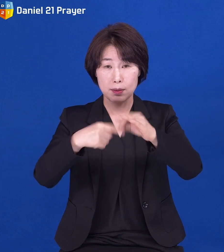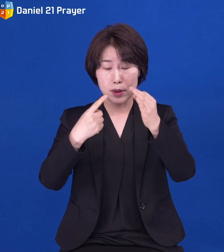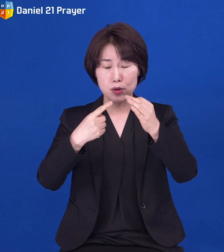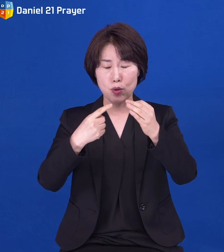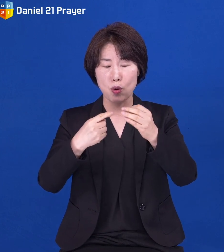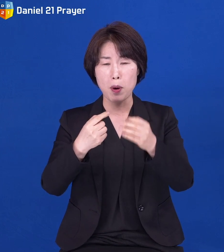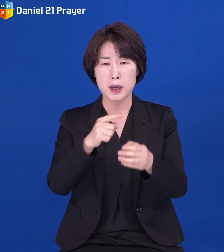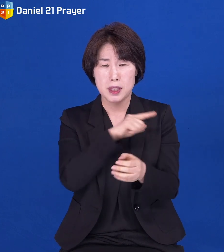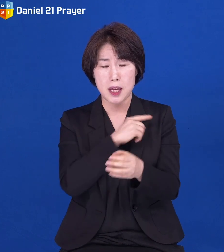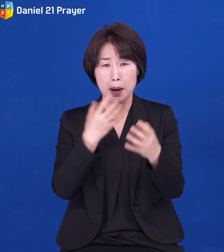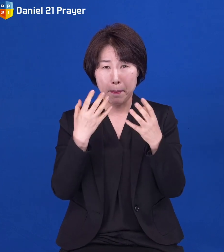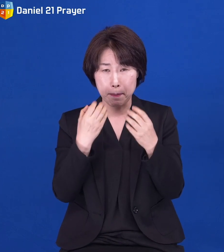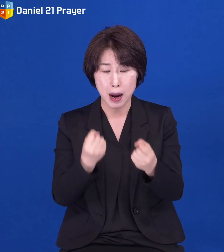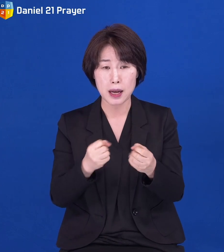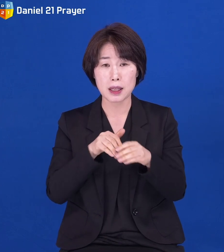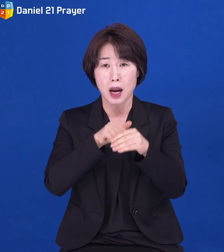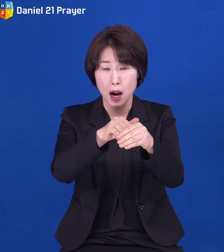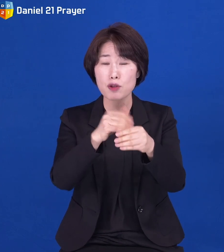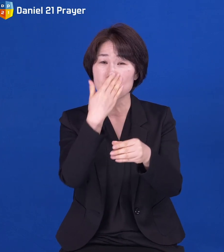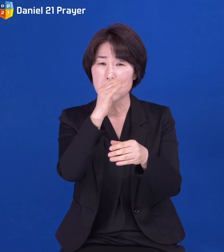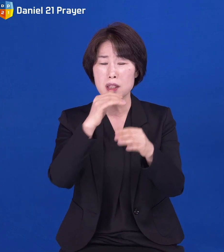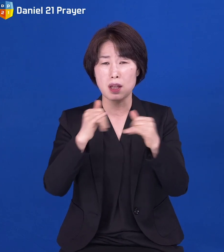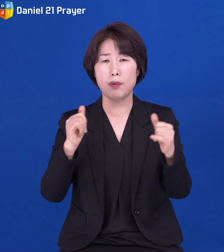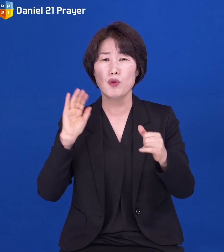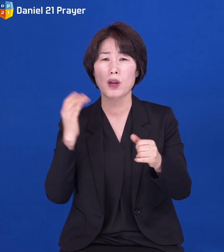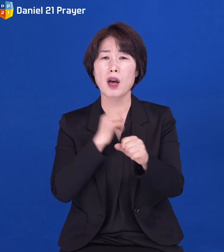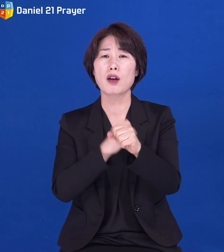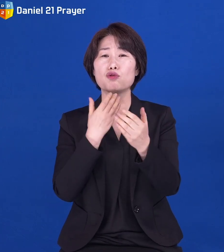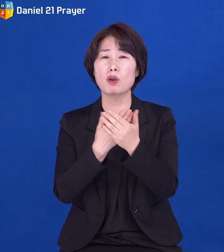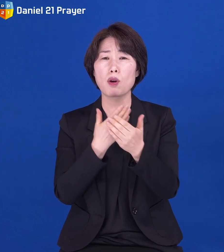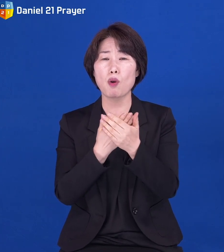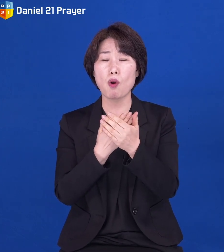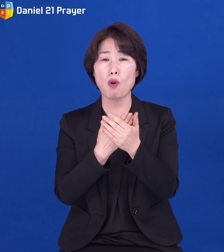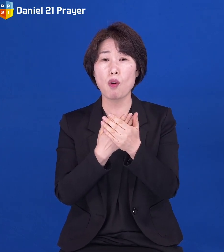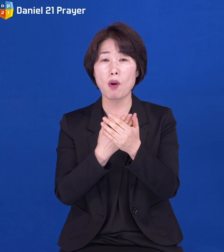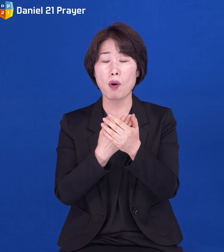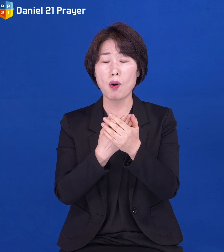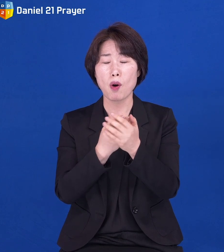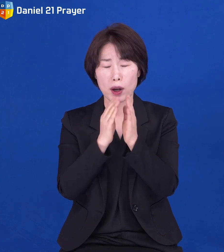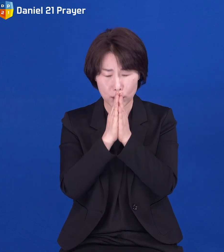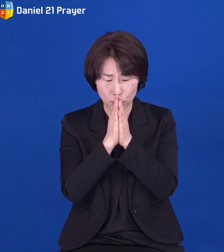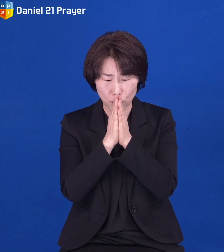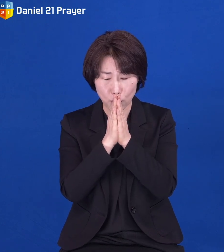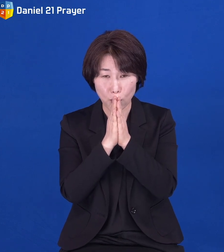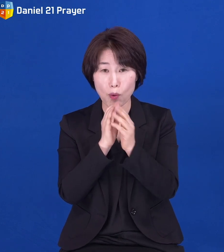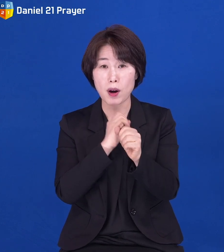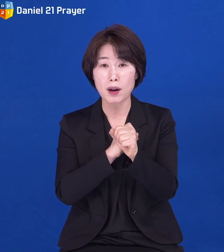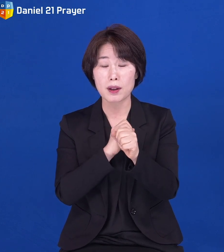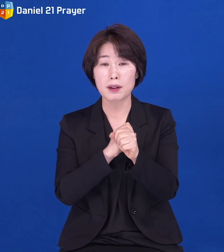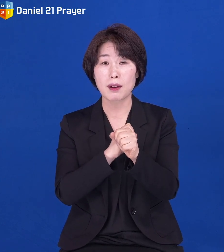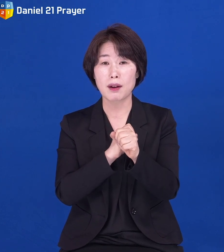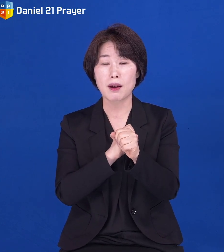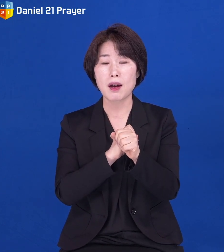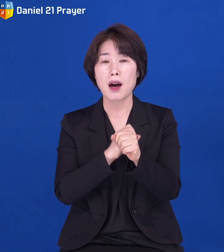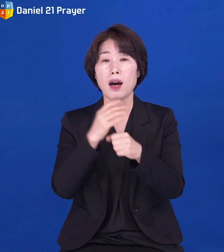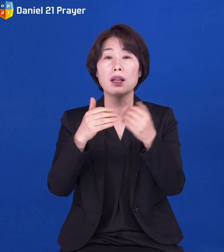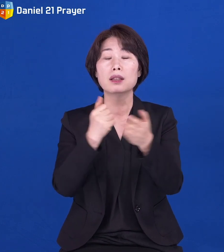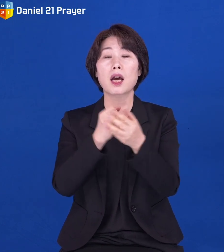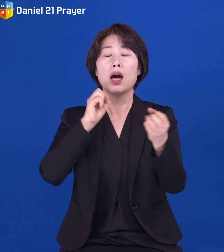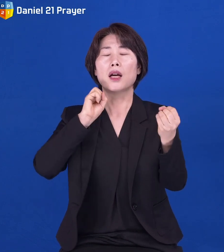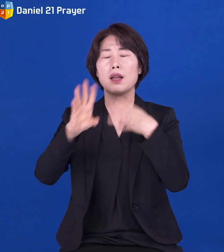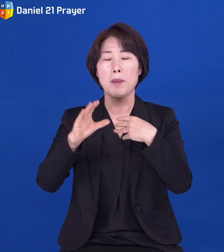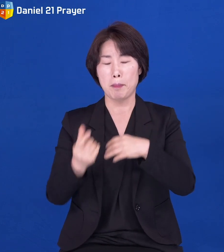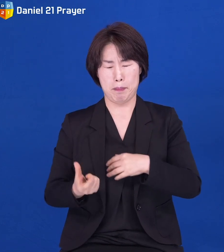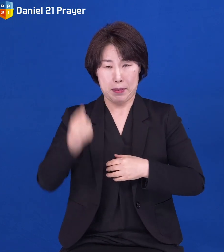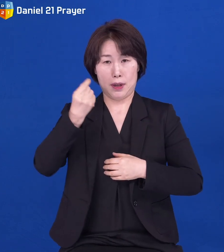했는데 저희 기도가 너무 빨리 응답이 된 거예요. 너무 작은 교회이다 보니까 이제